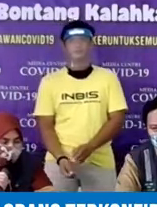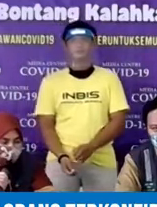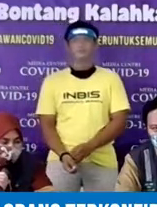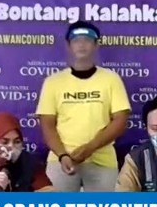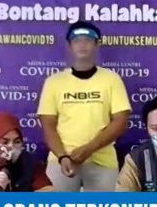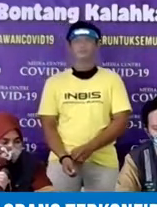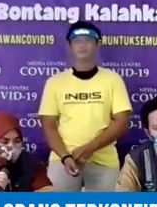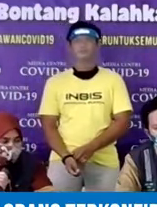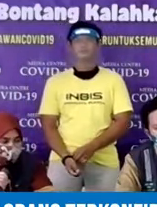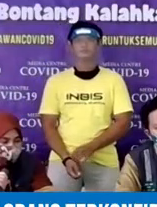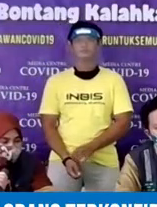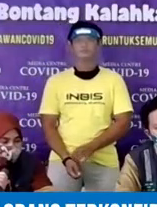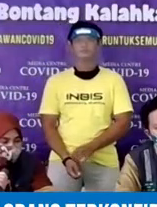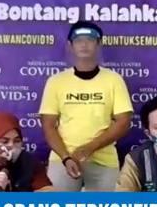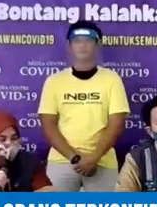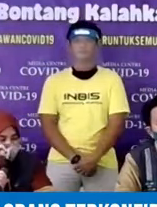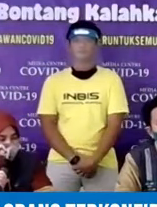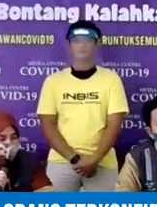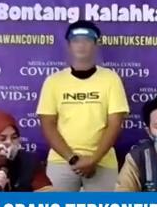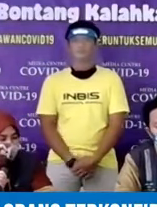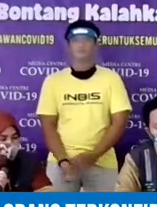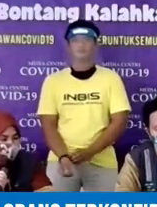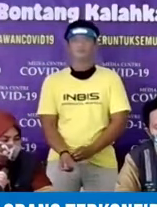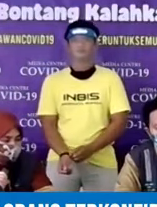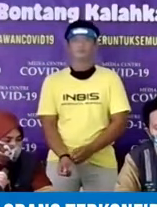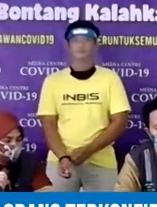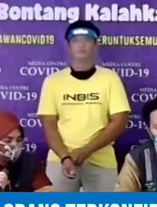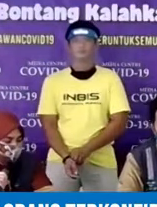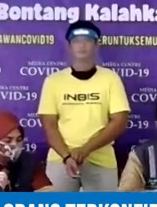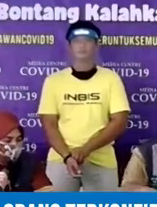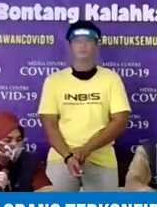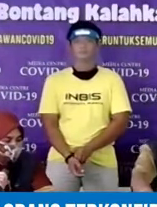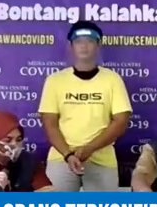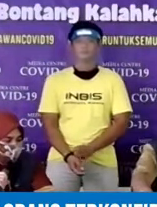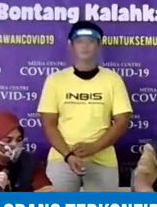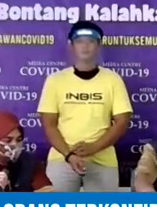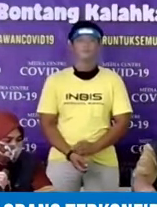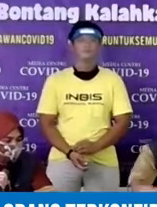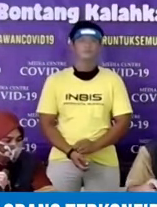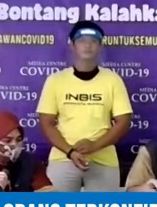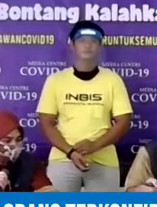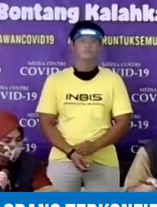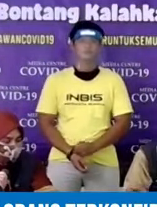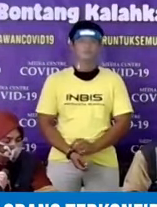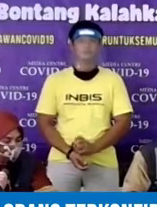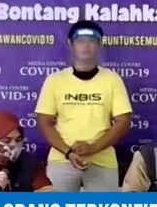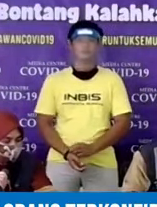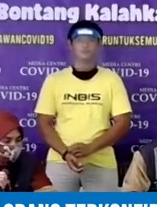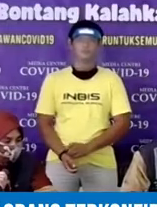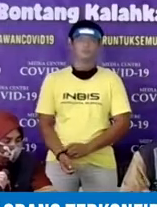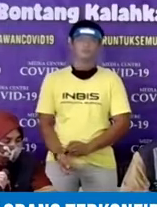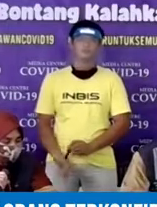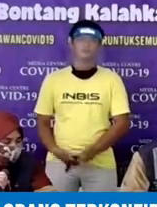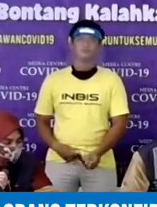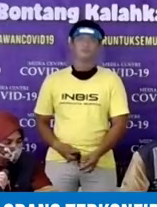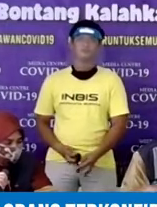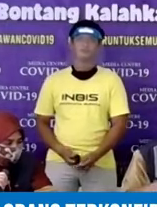gimana nggak diulangi mungkin dia kalau update penambahan kasusnya padi kita ada berapa hari sangat